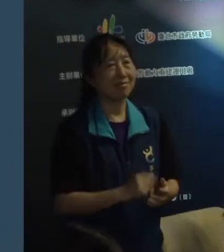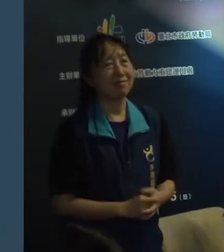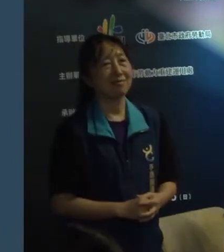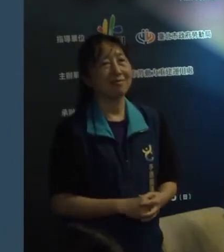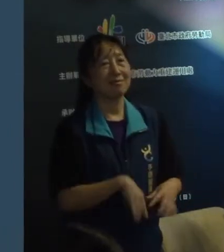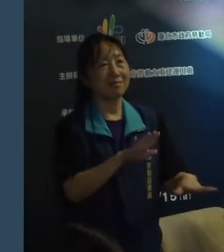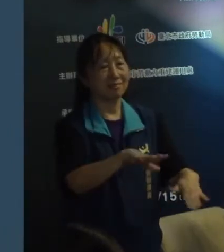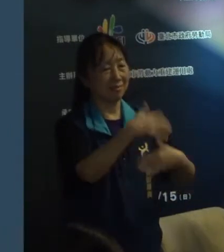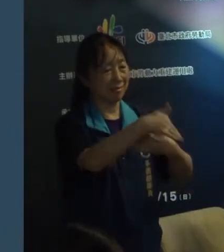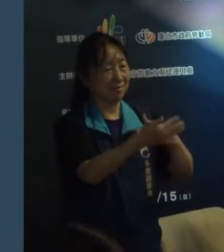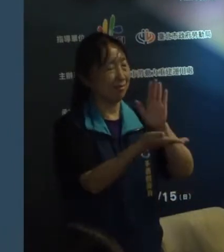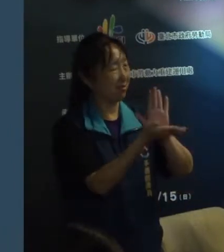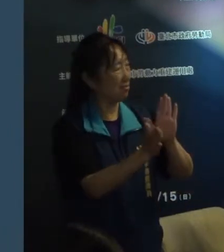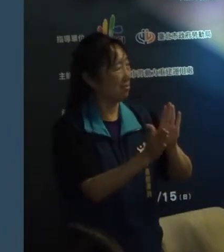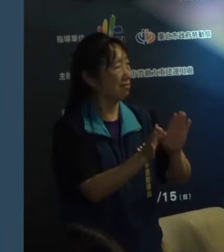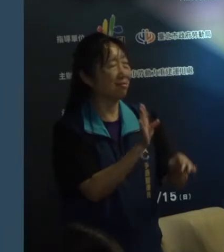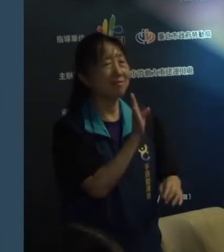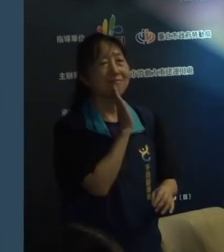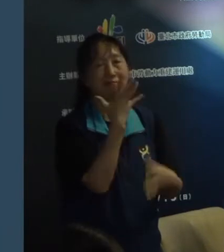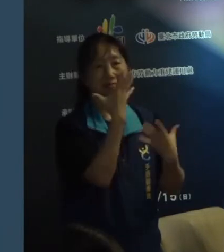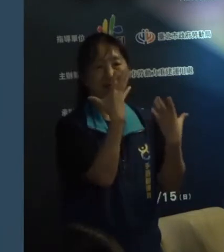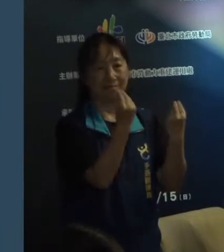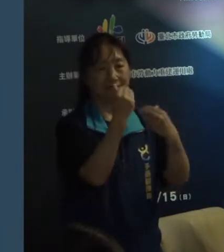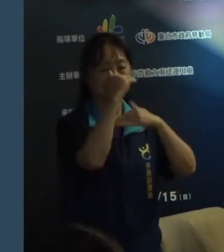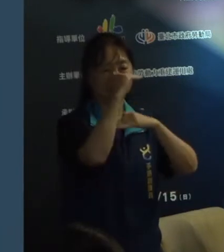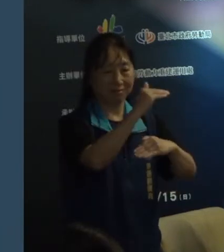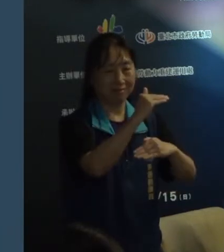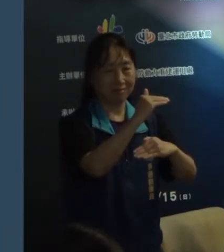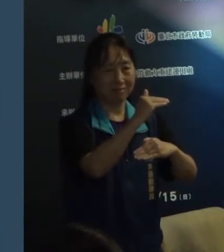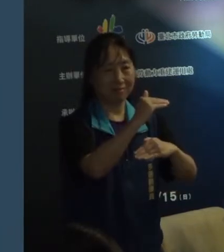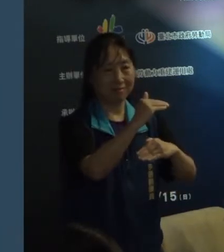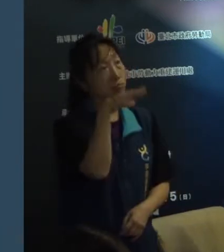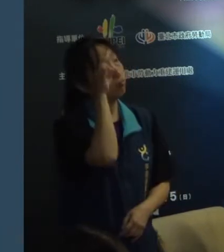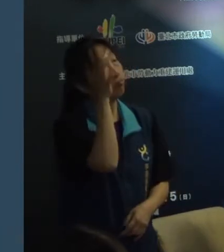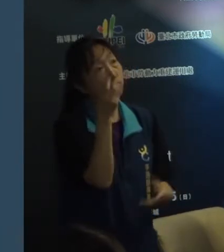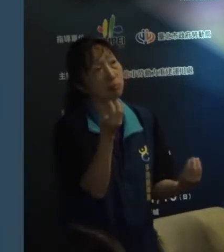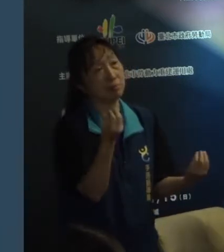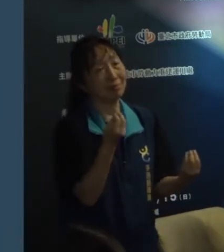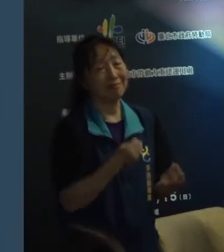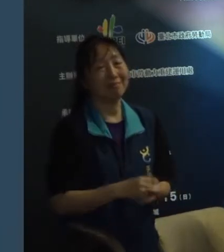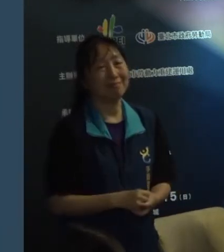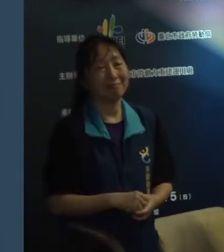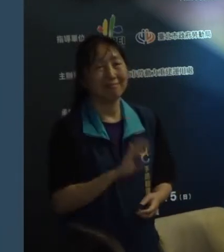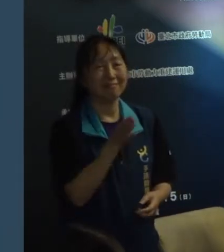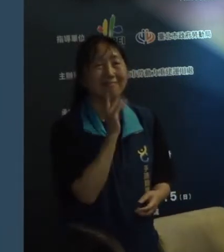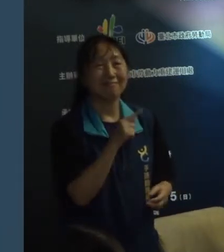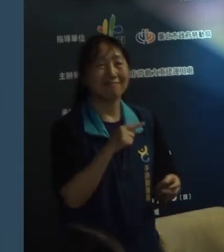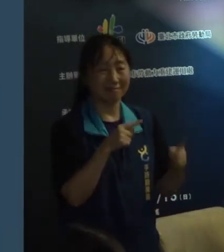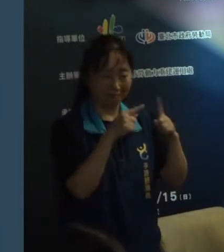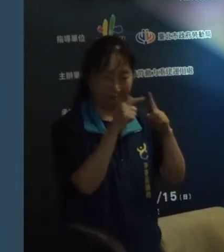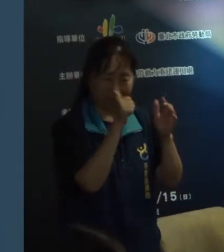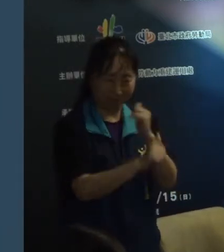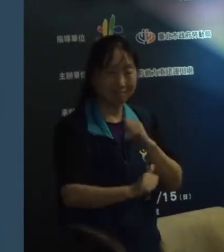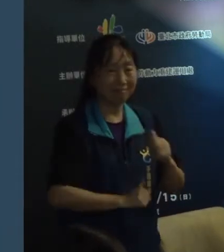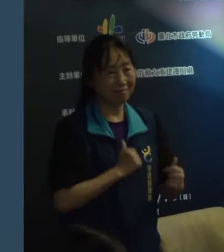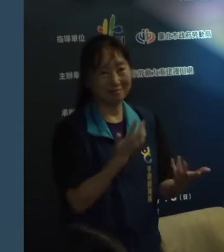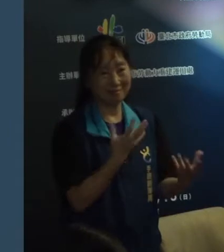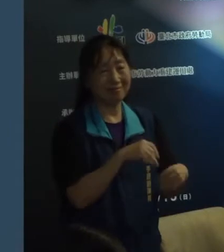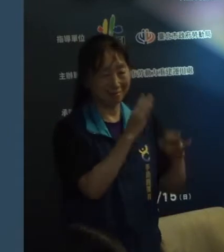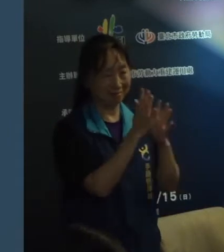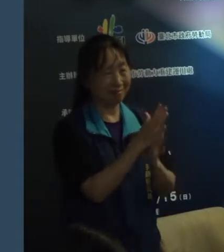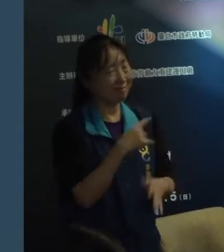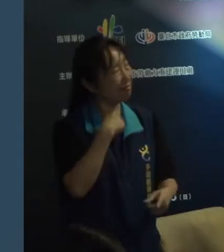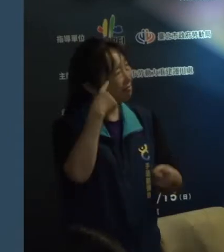我们的影展名称叫做无限，我觉得这个名字真的取得太美了。对，所以其实我觉得人生是无限的，然